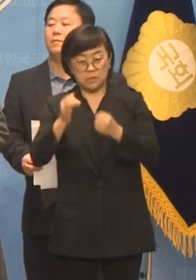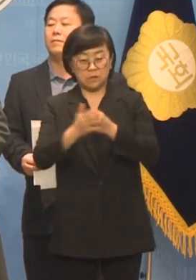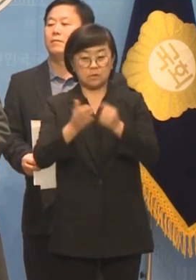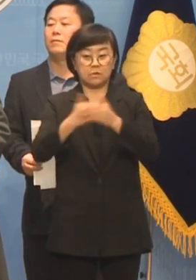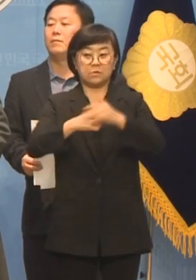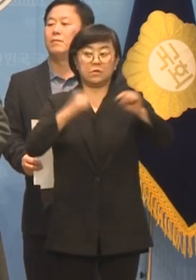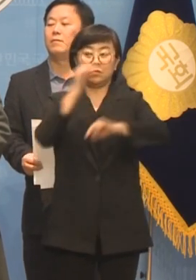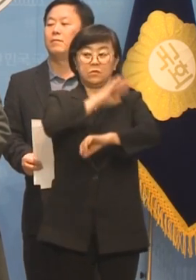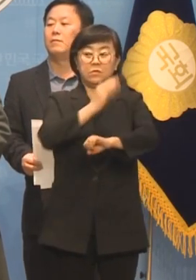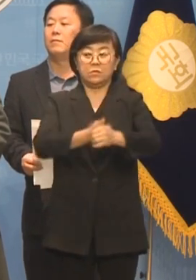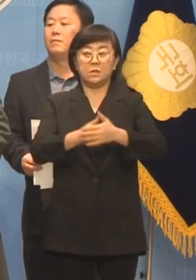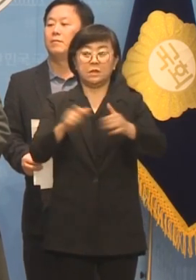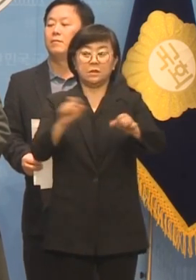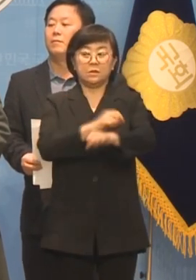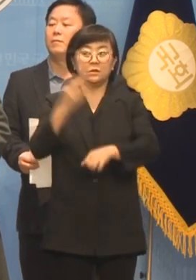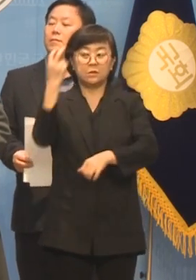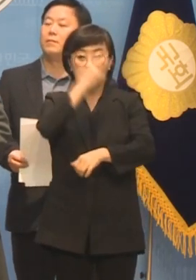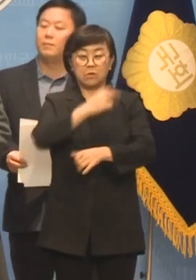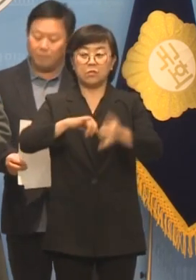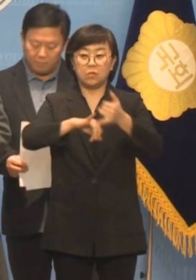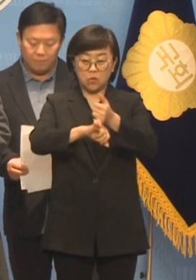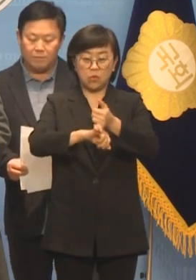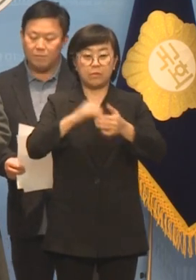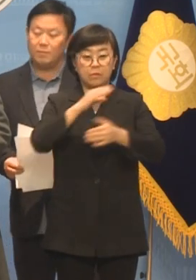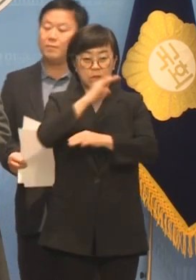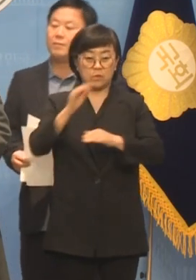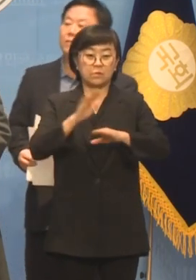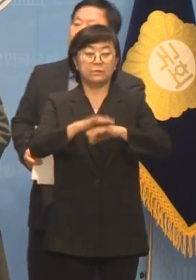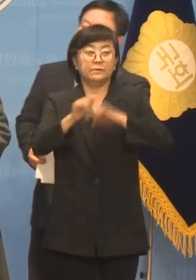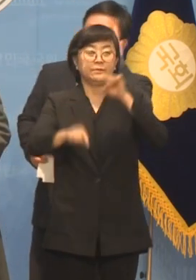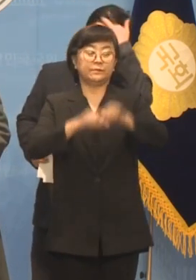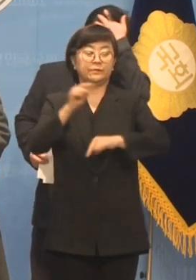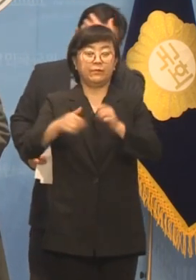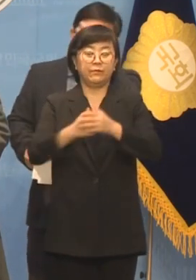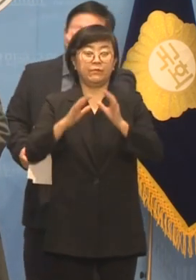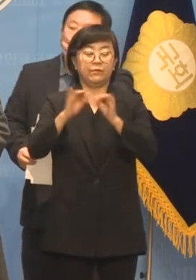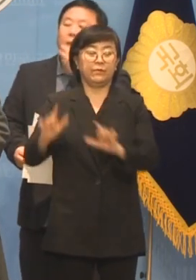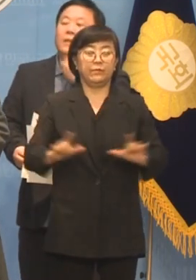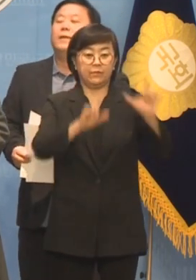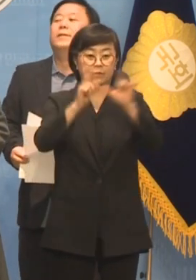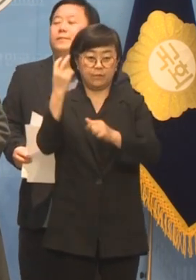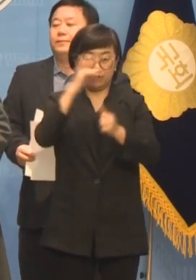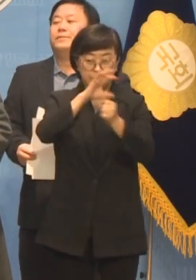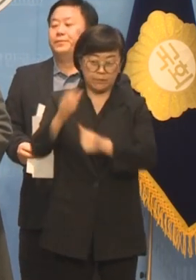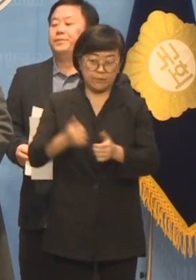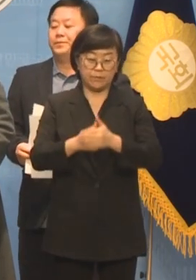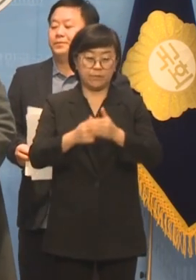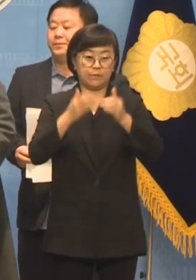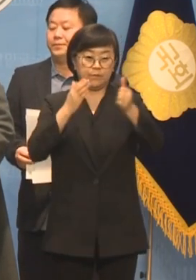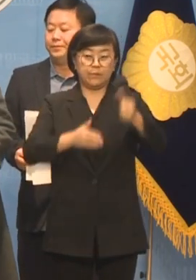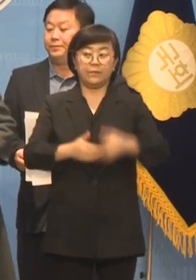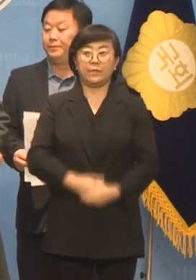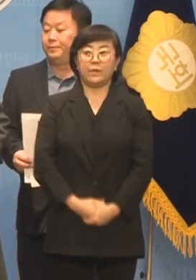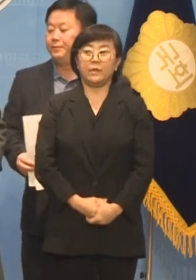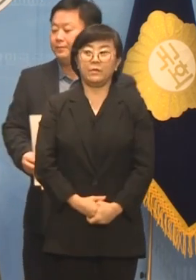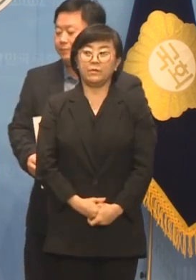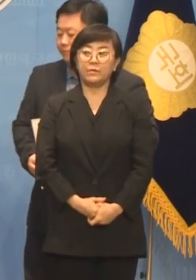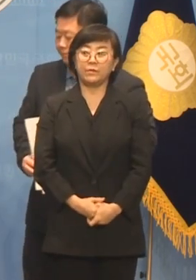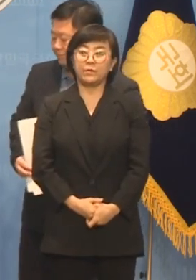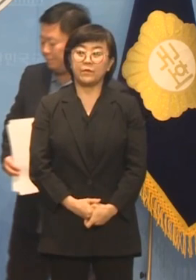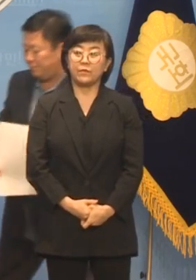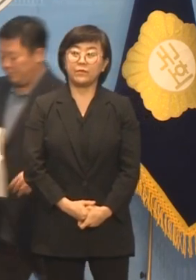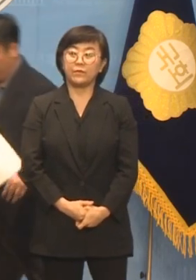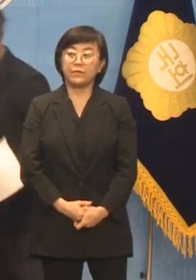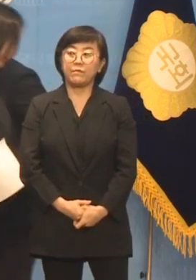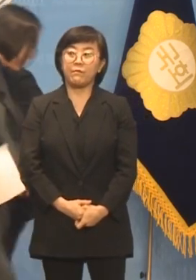정권이라면요. 김건희 특검 반드시 바로 실행하시고 민생을 챙기시기를 부탁드리겠습니다. 고맙습니다.